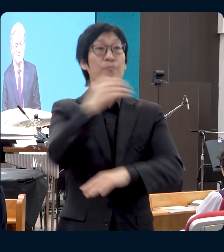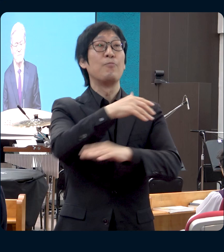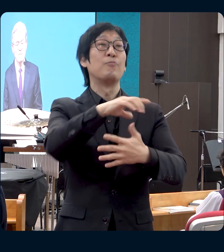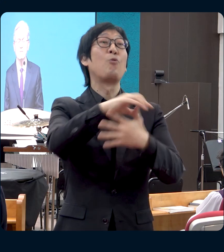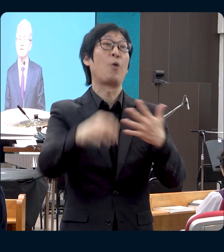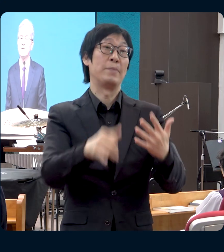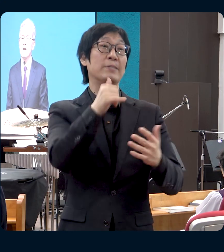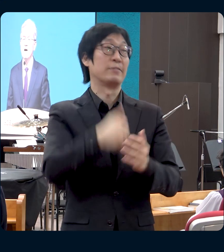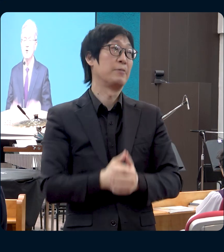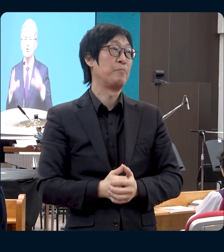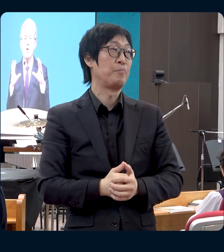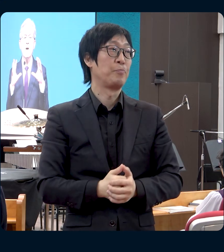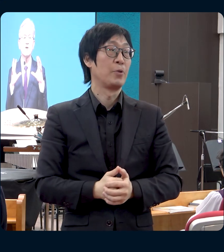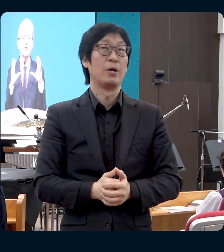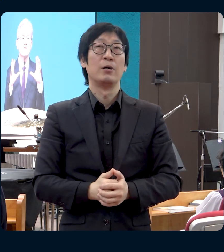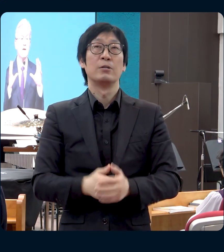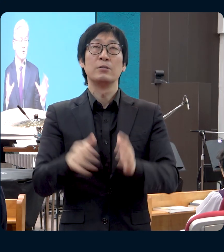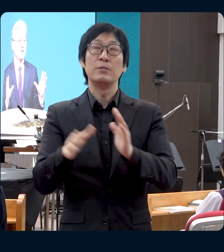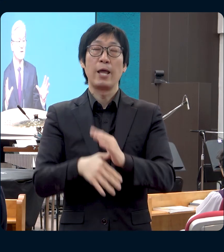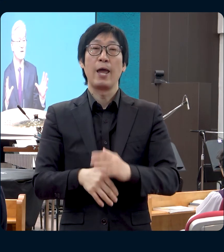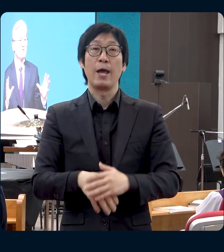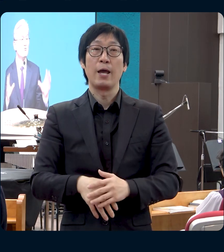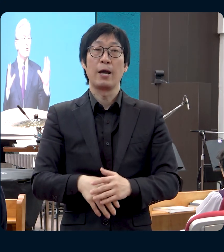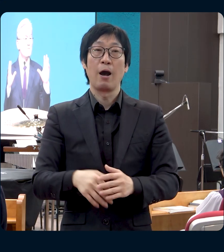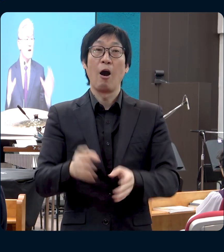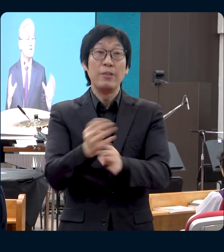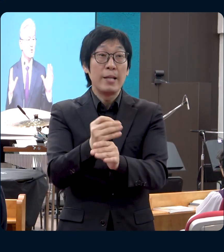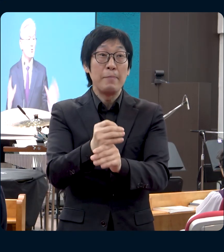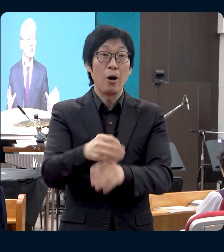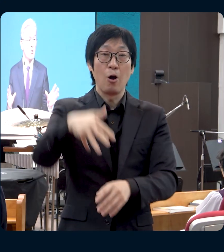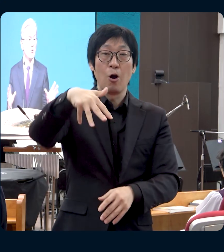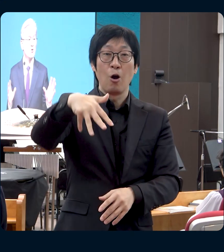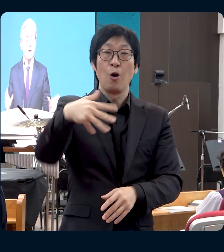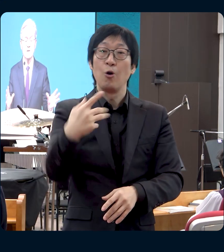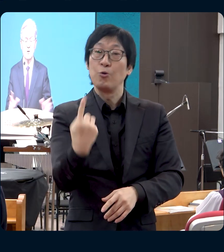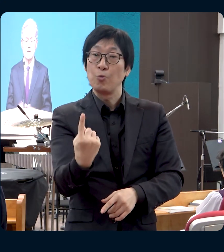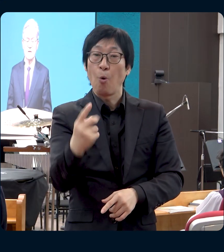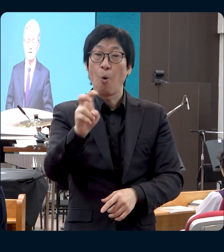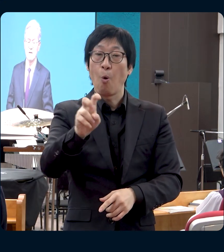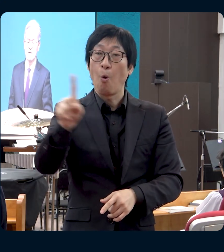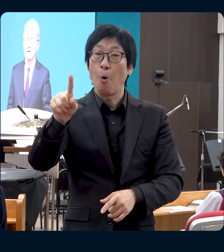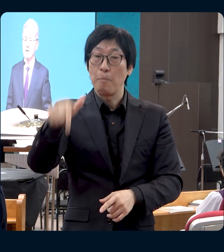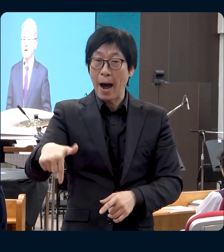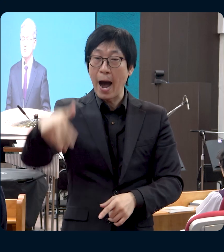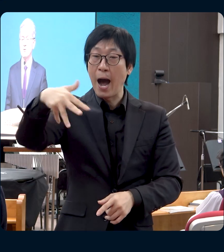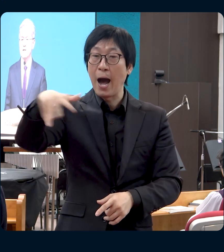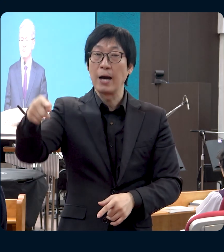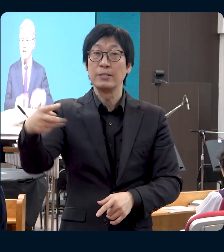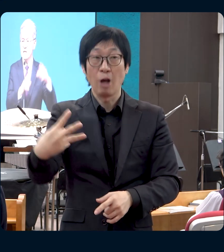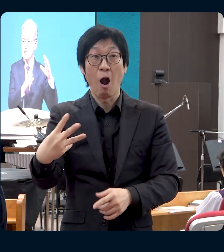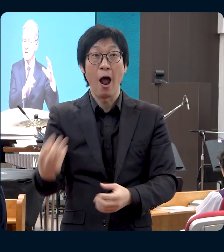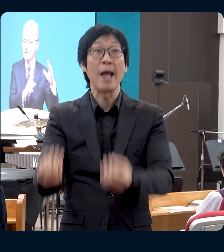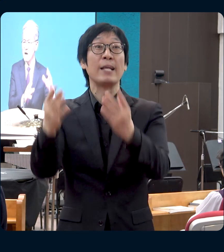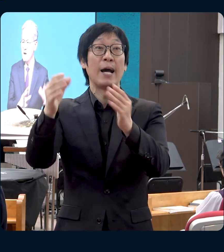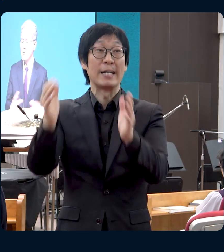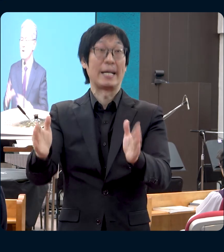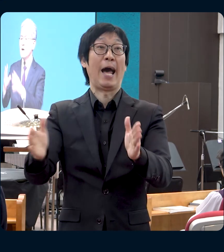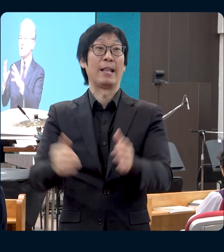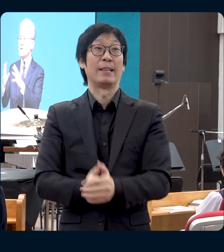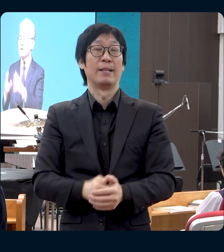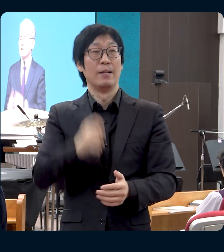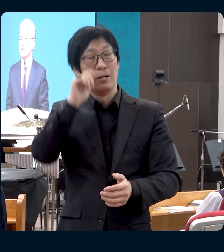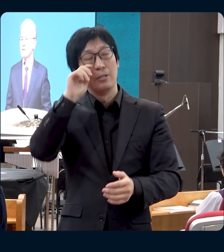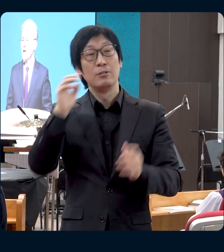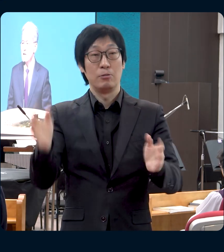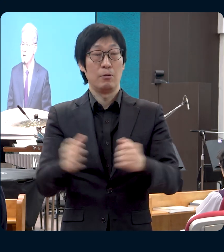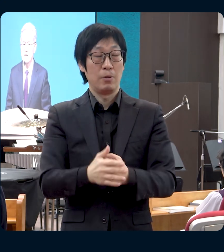일정이었습니다. 근데 그때가 초막절 때였어요. 9월 말 10월 초 초막절 때였어요. 그래가지고 이제 우리가 시내산에 딱